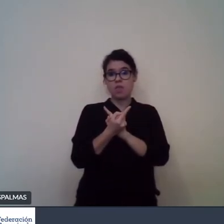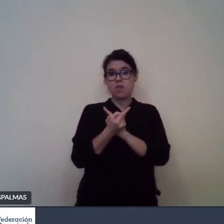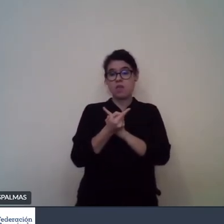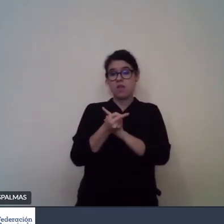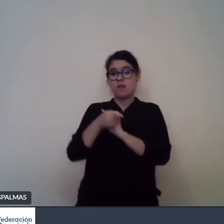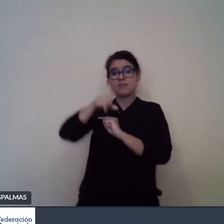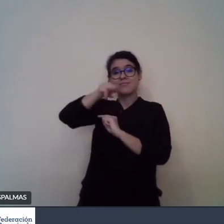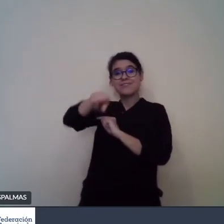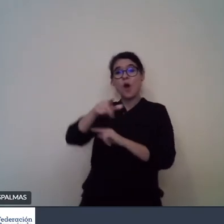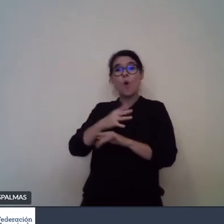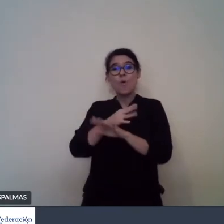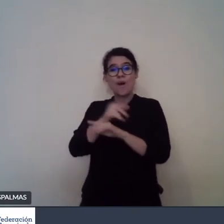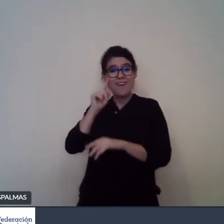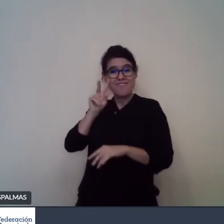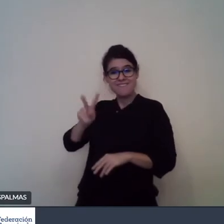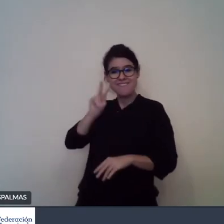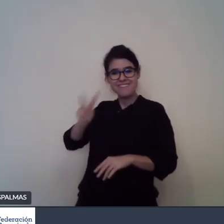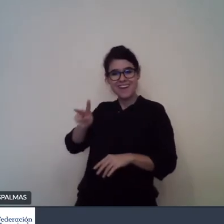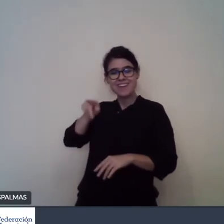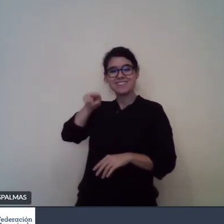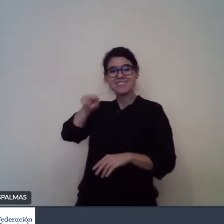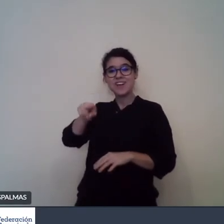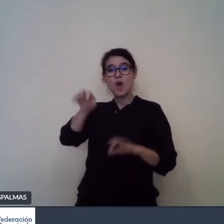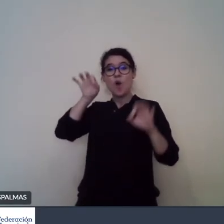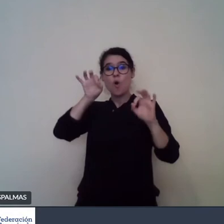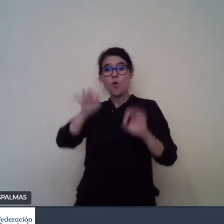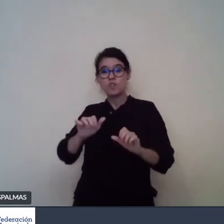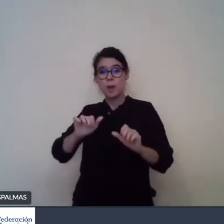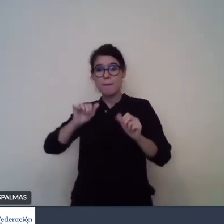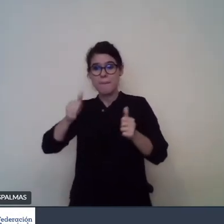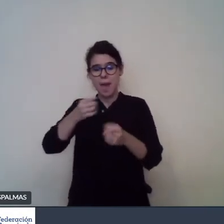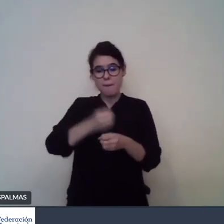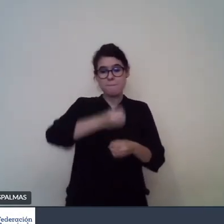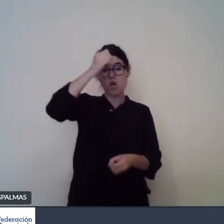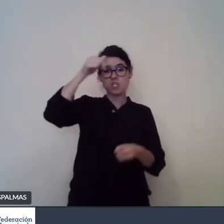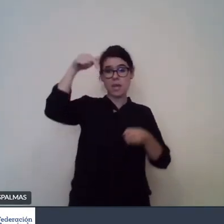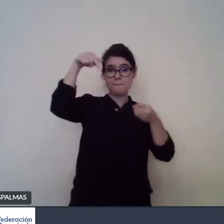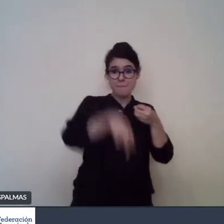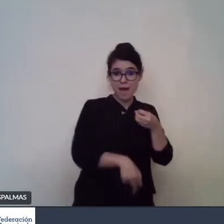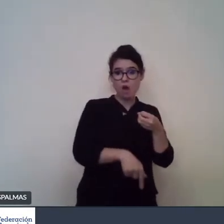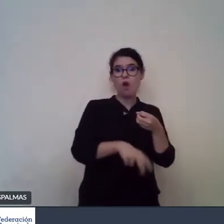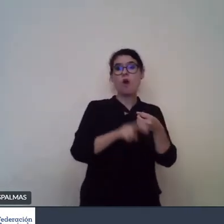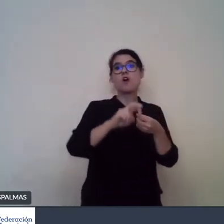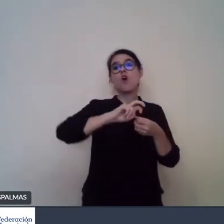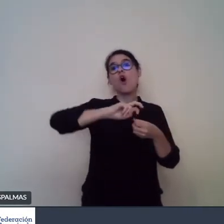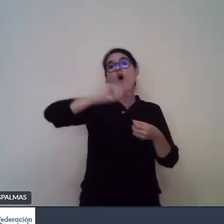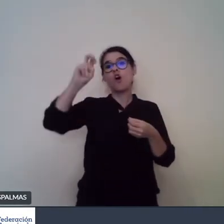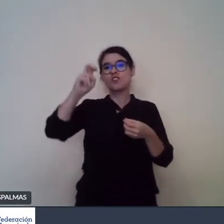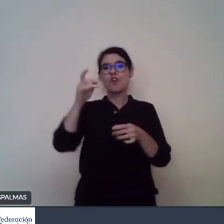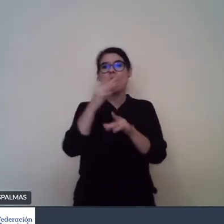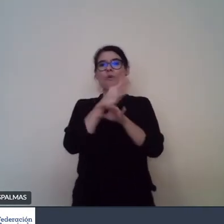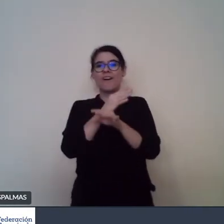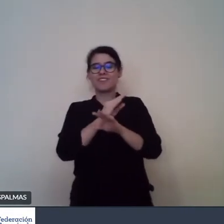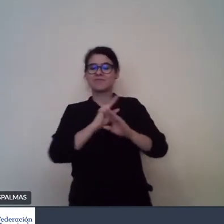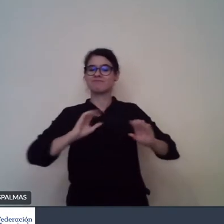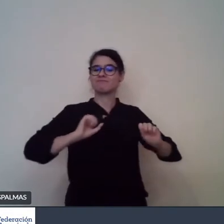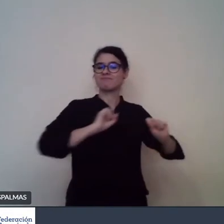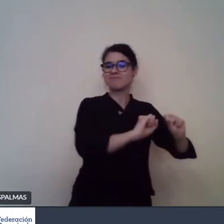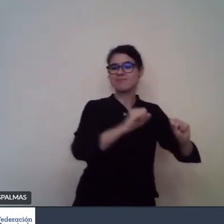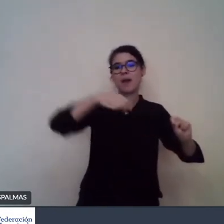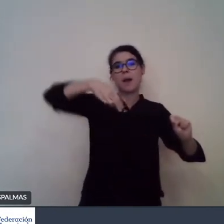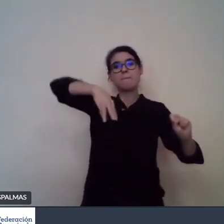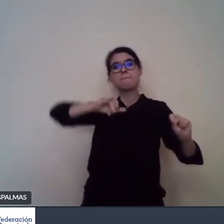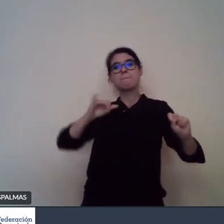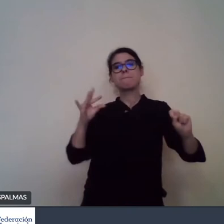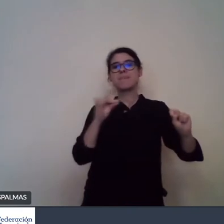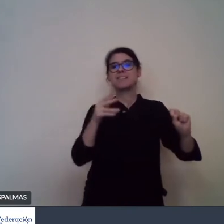el jugador que tenemos aquí abajo. En el momento en el que ve el poste bajo y que el otro jugador está pendiente del mismatch, corta para ocupar el